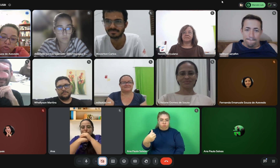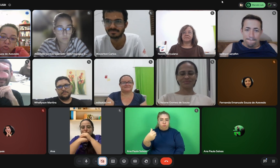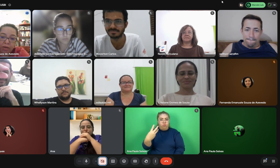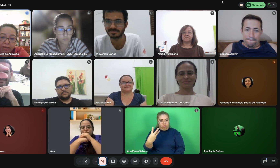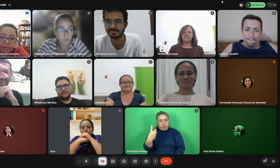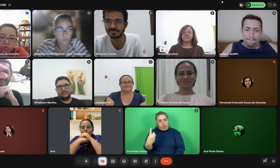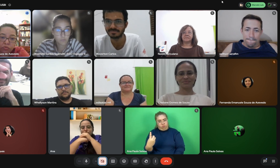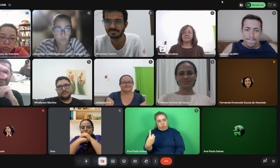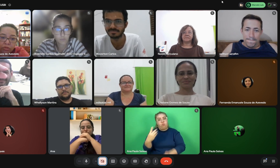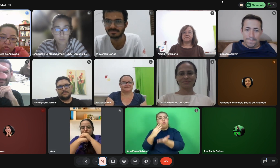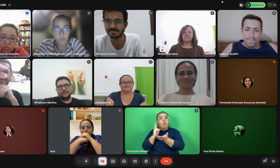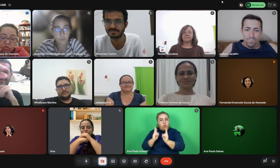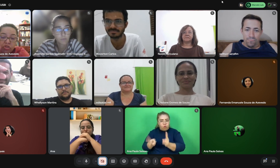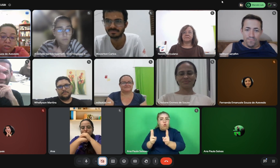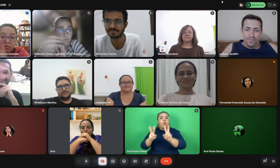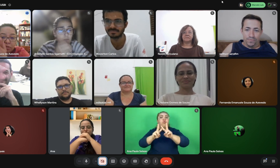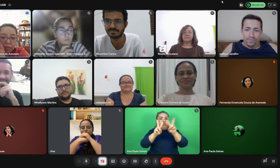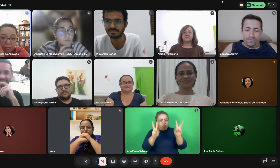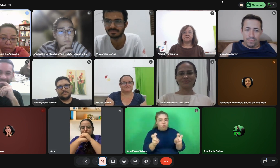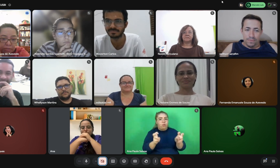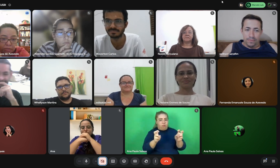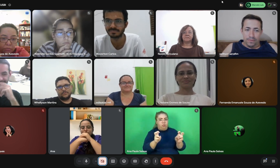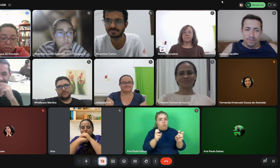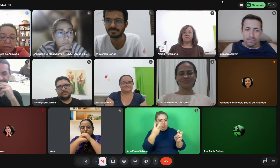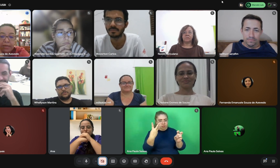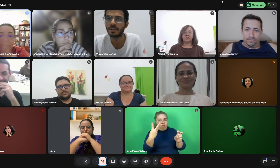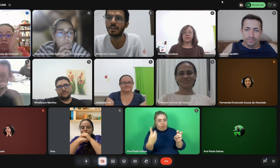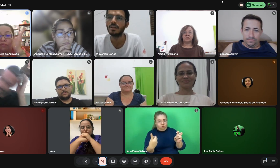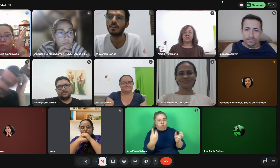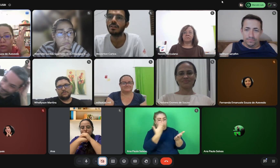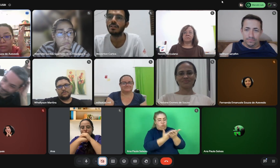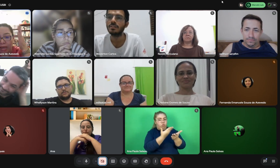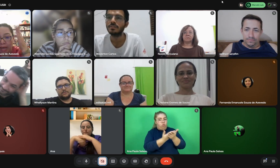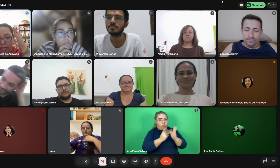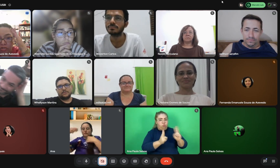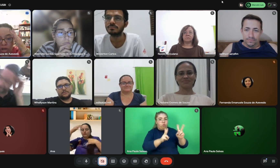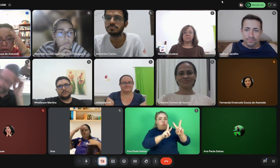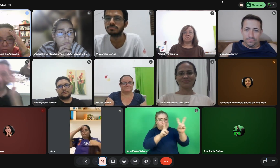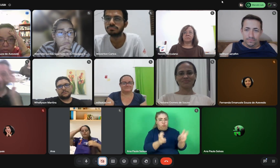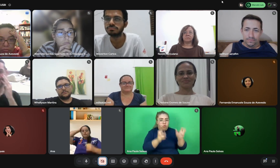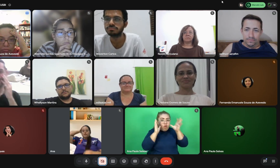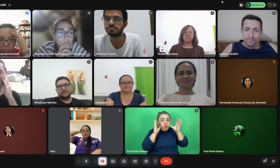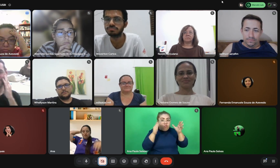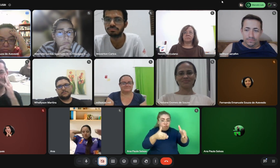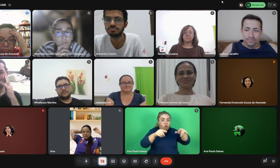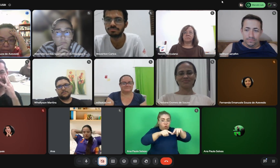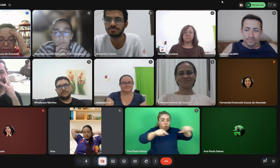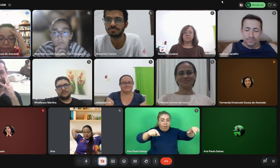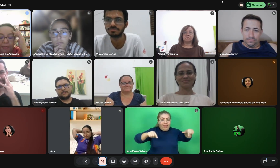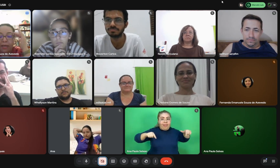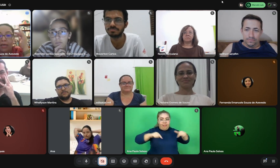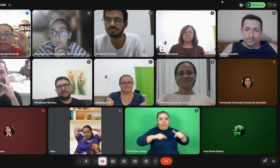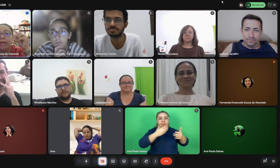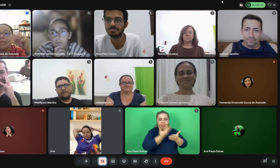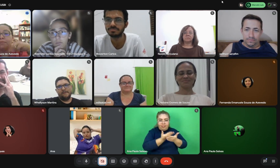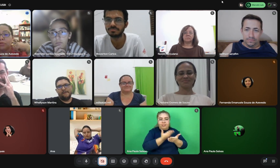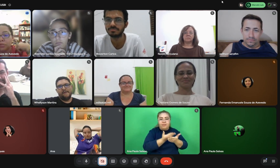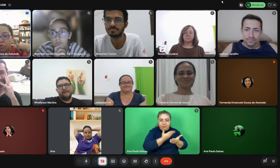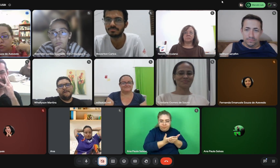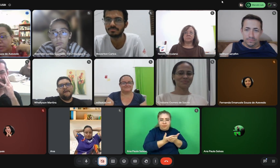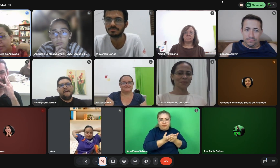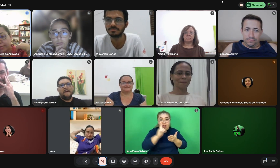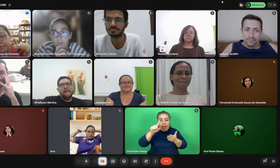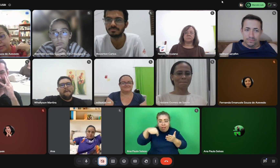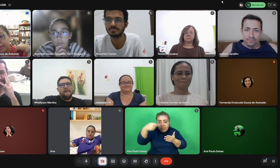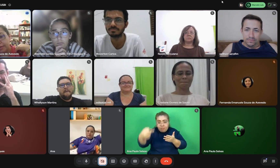31, vai continuar esse assunto aqui de hoje, de tradução e interpretação, e agora o foco é sala de aula, tá? E aí depois